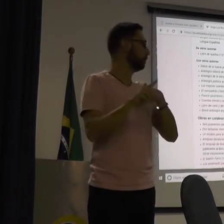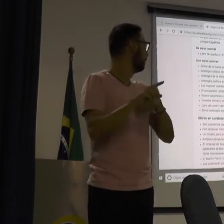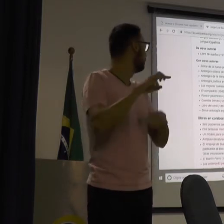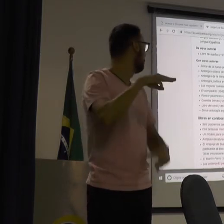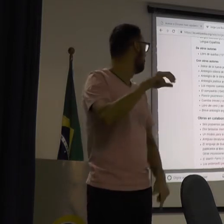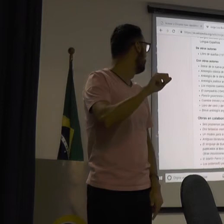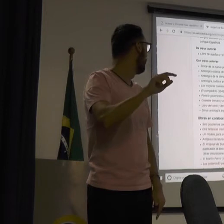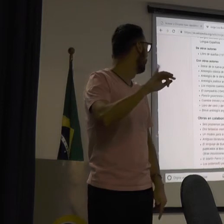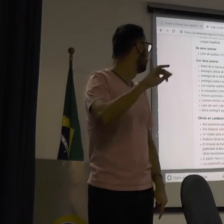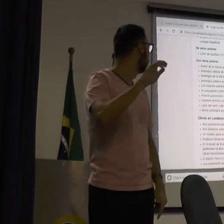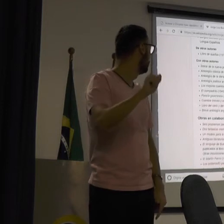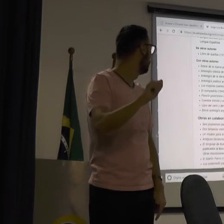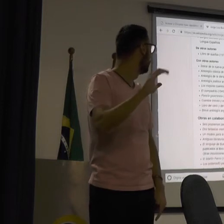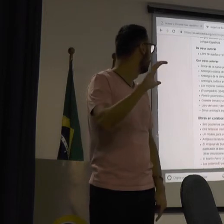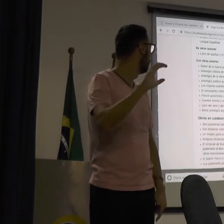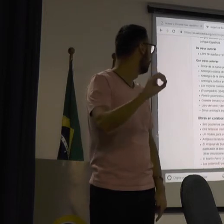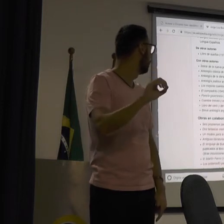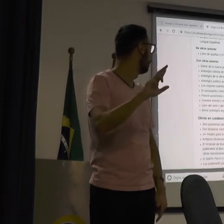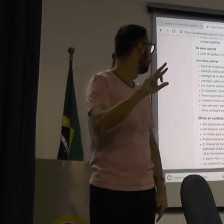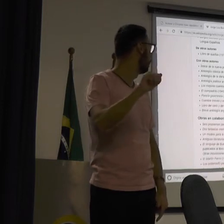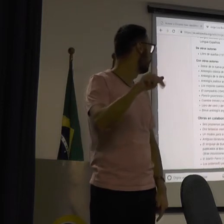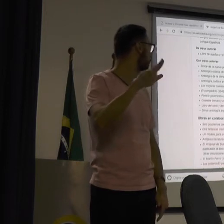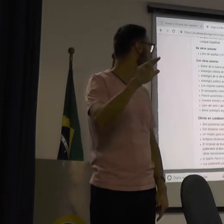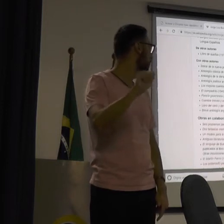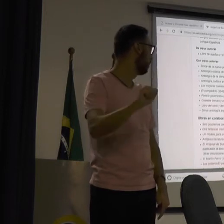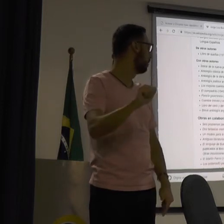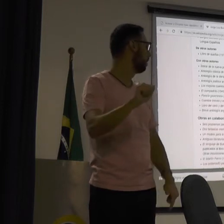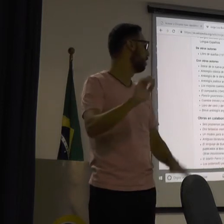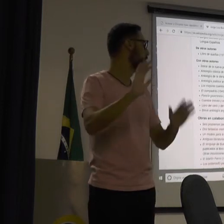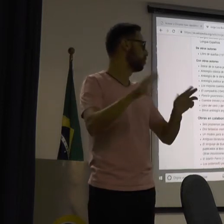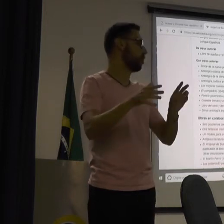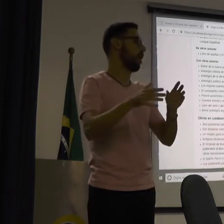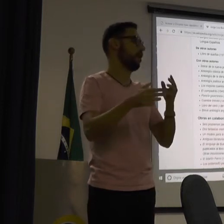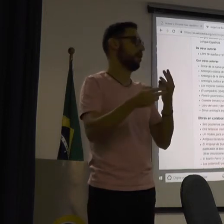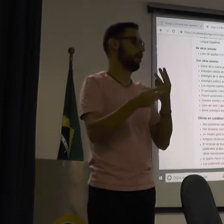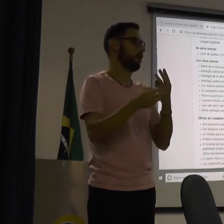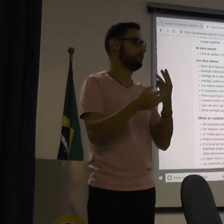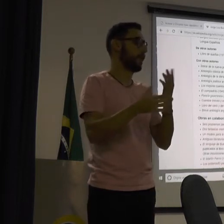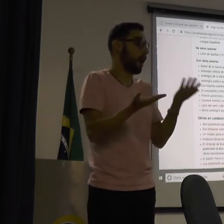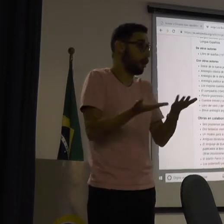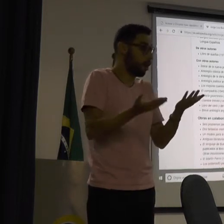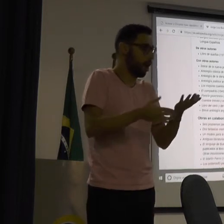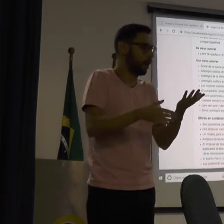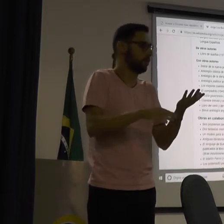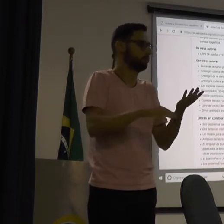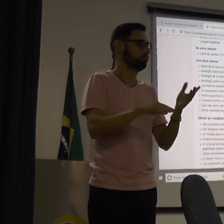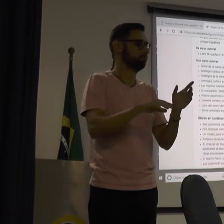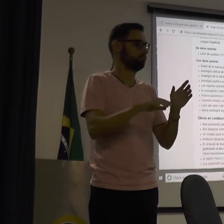Kodama, que agora é a viúva, que também é super atacada, né?